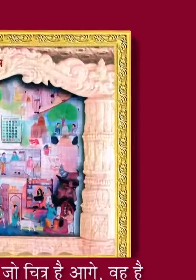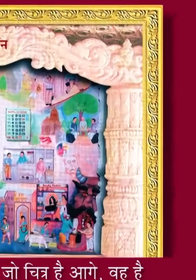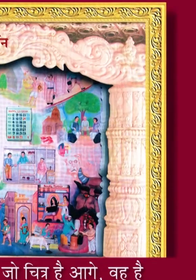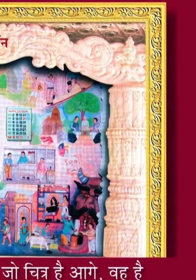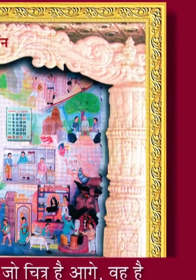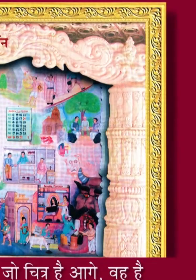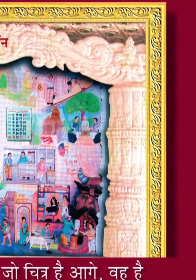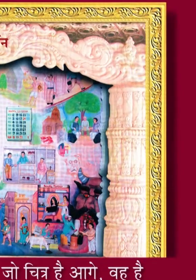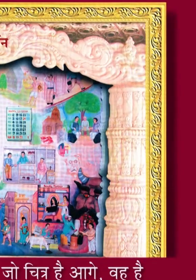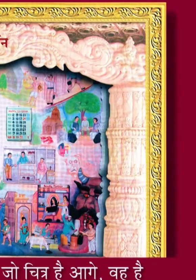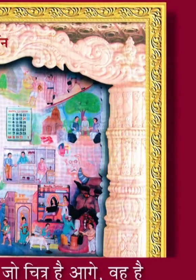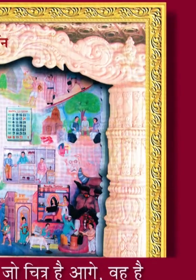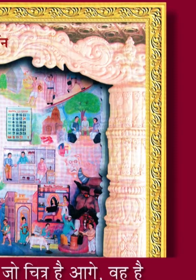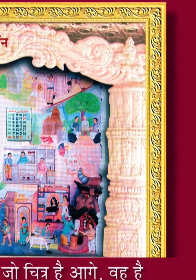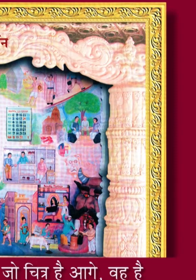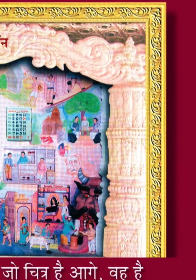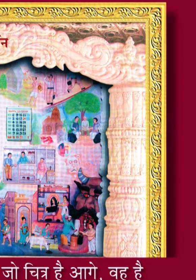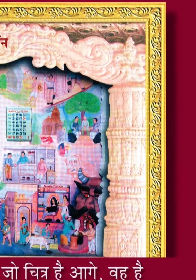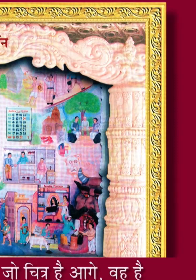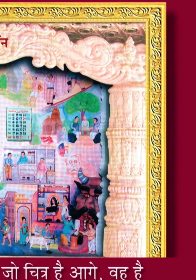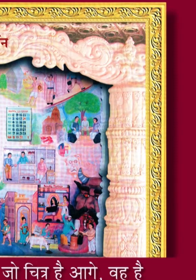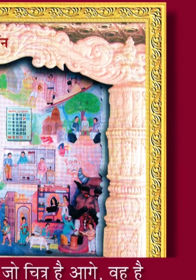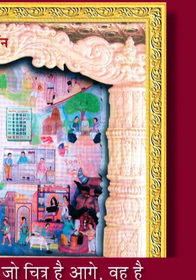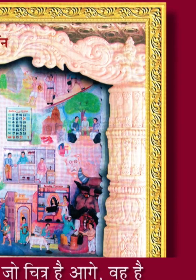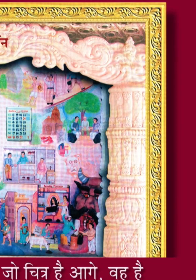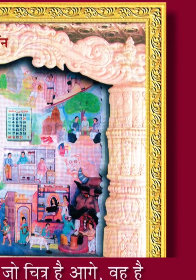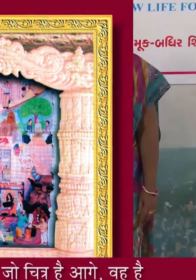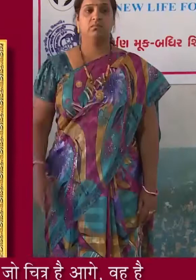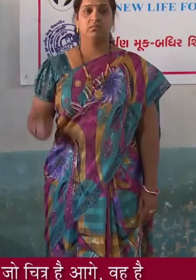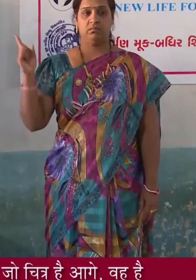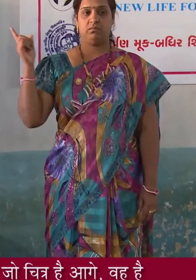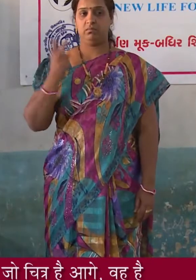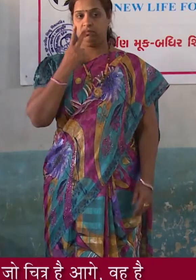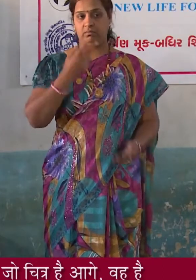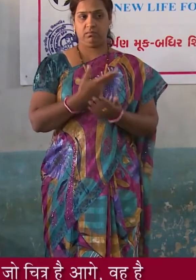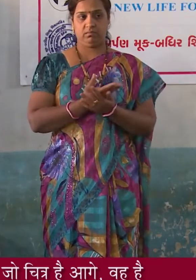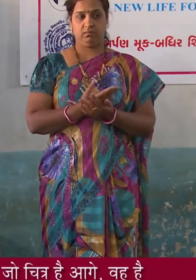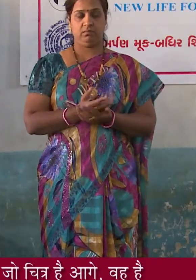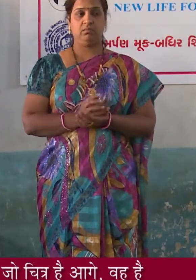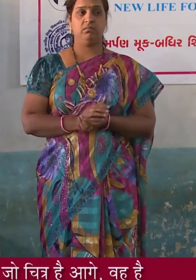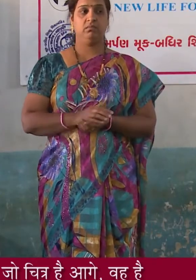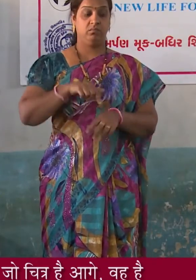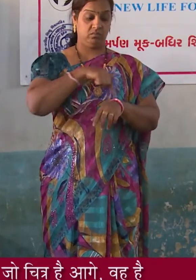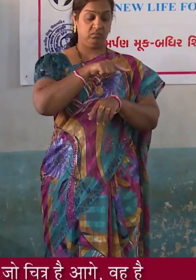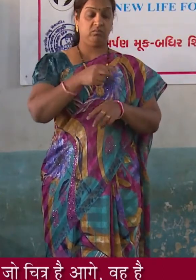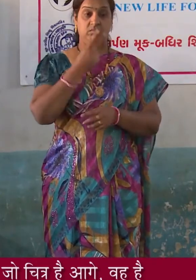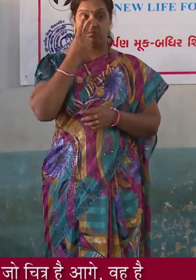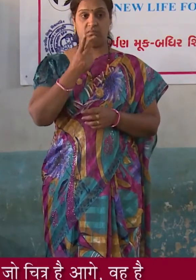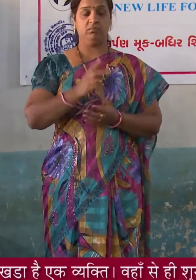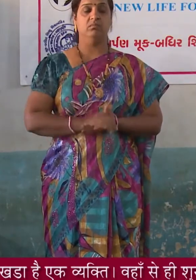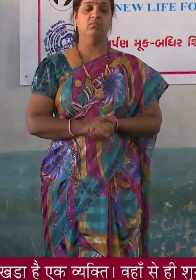उसके आगे का पैनल जो है, जो चित्र है आगे, वो है समय दर्शन।